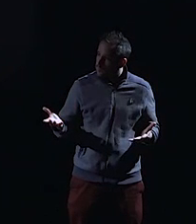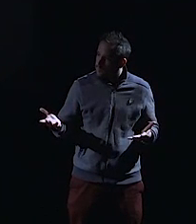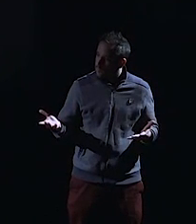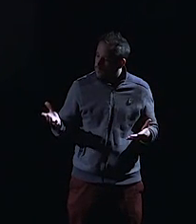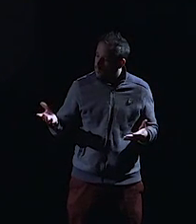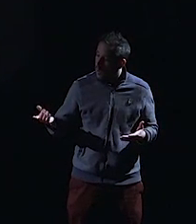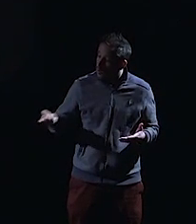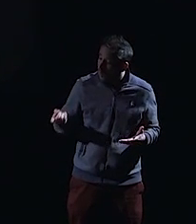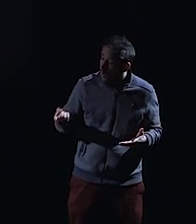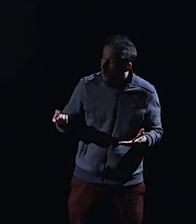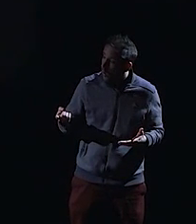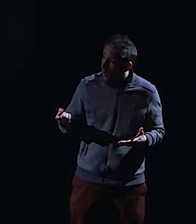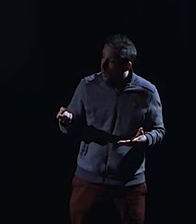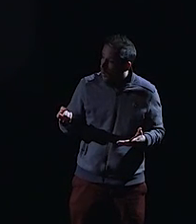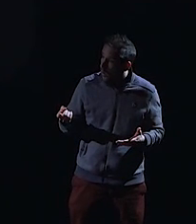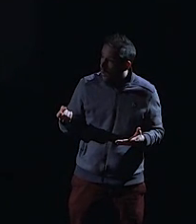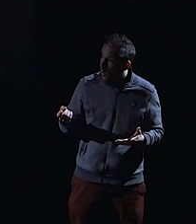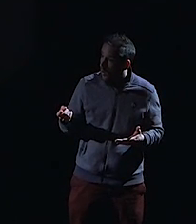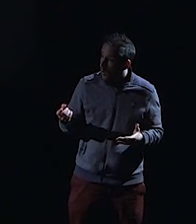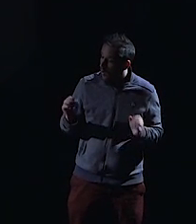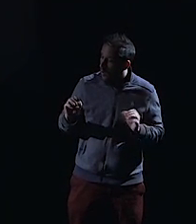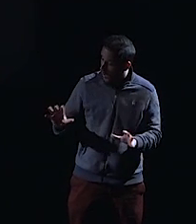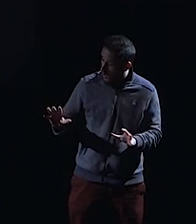tu vas arrêter de, enfin tu, je vais te